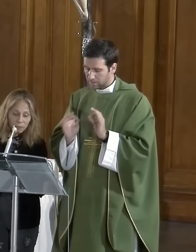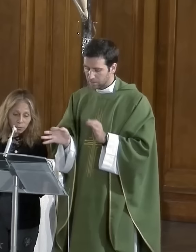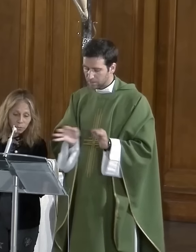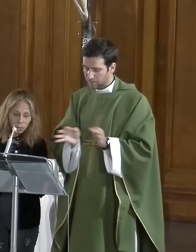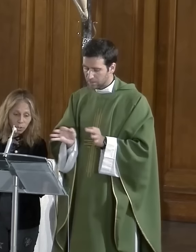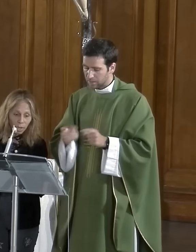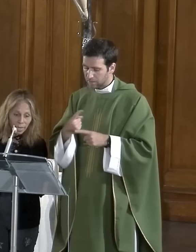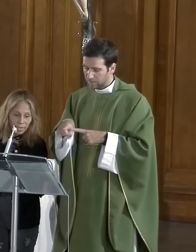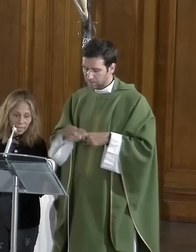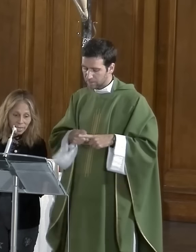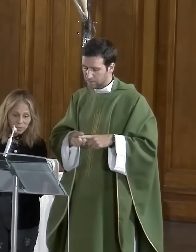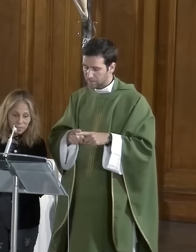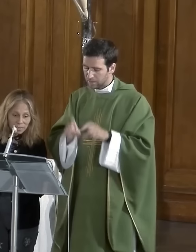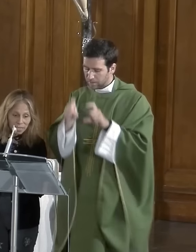de buen fruto